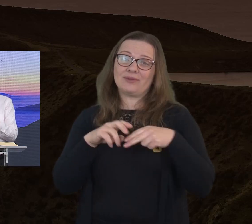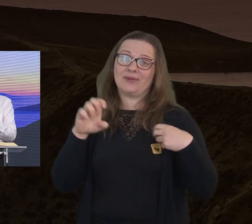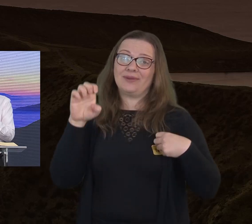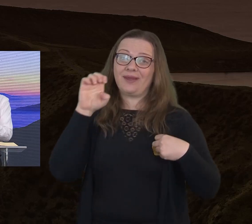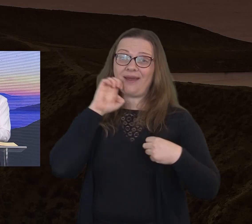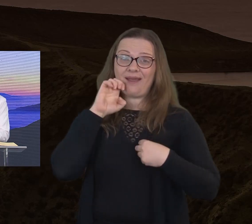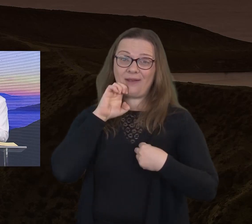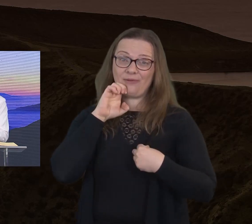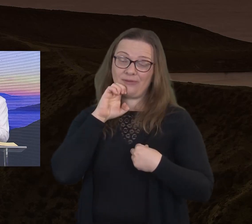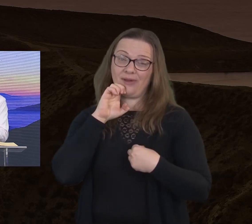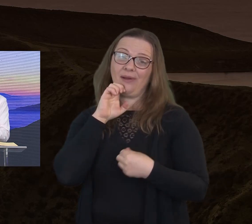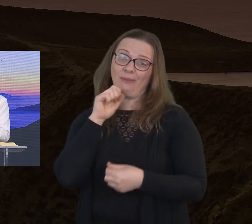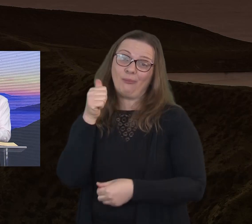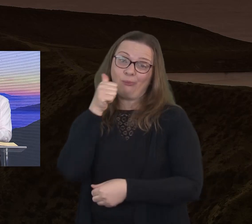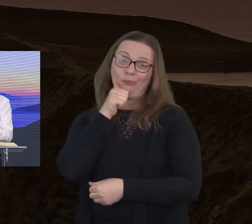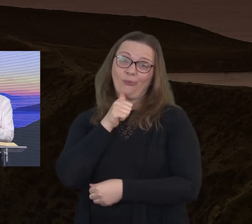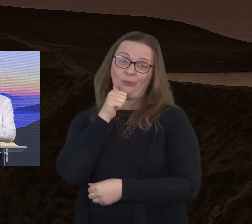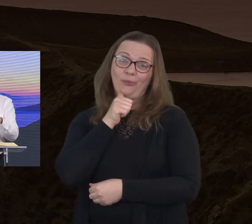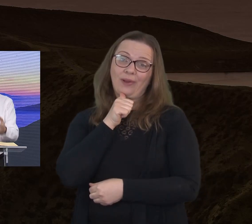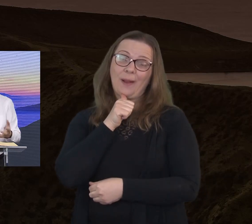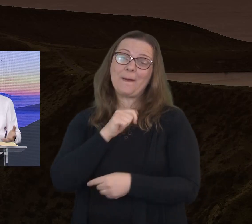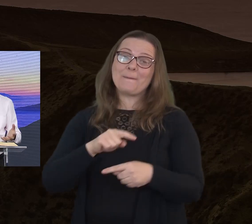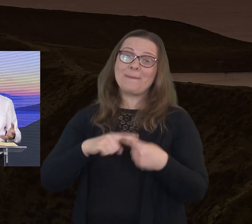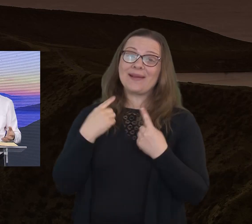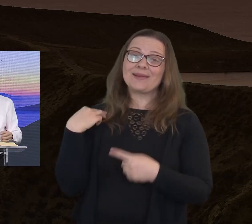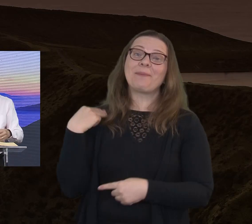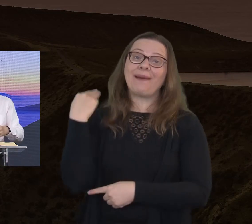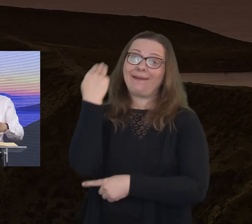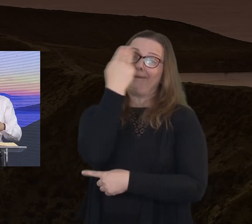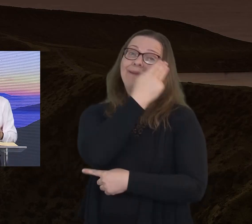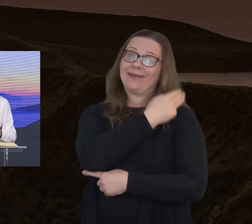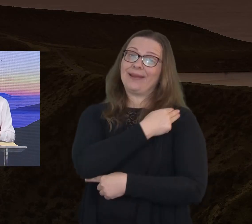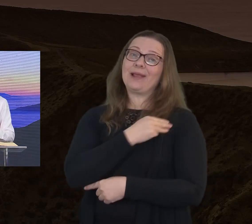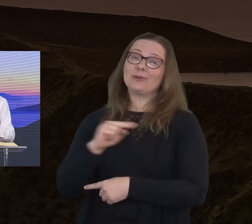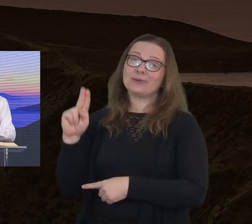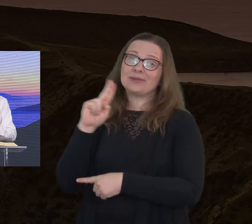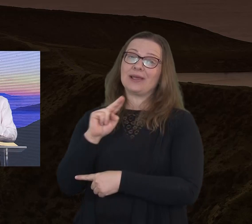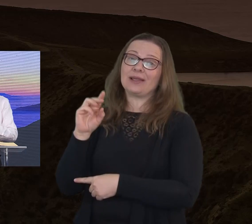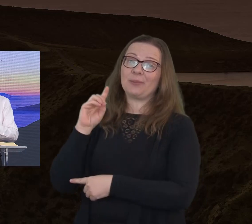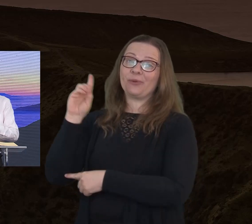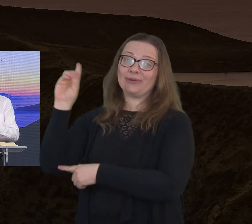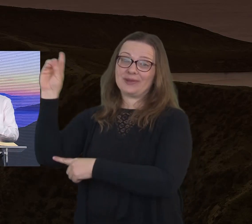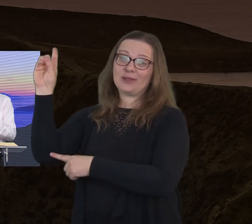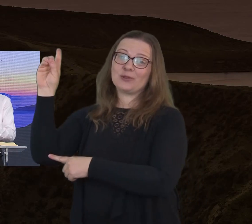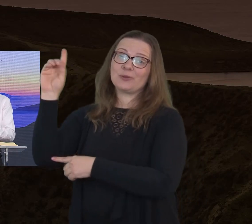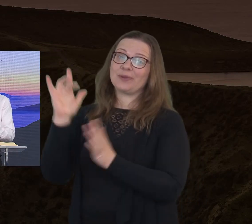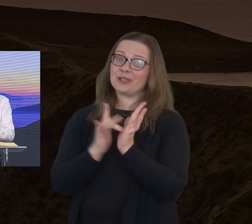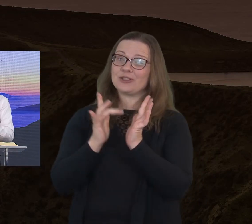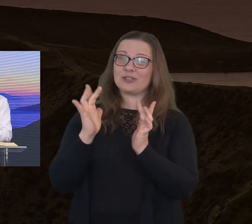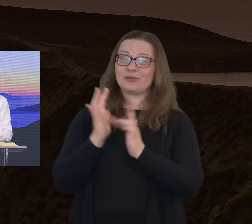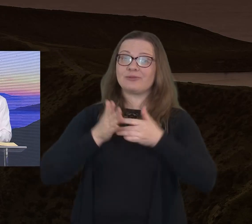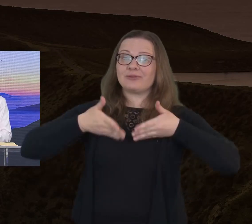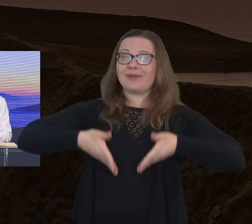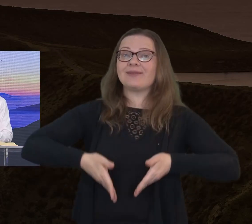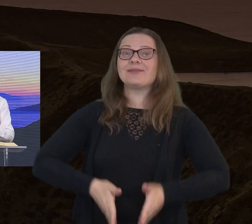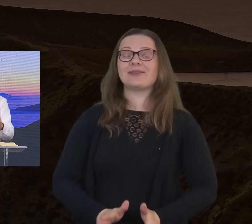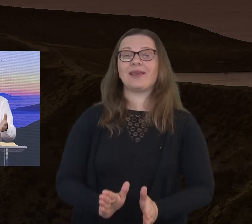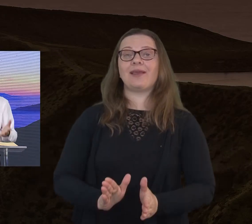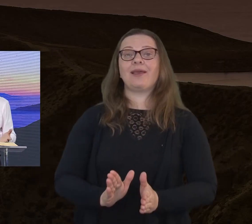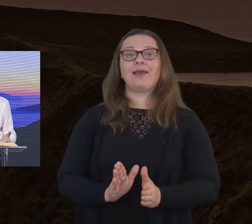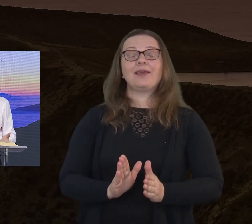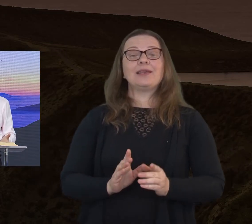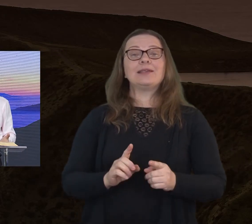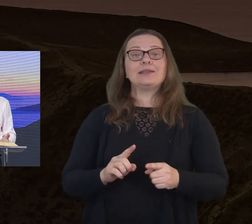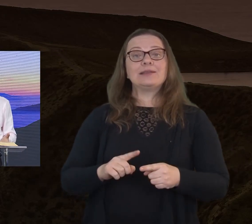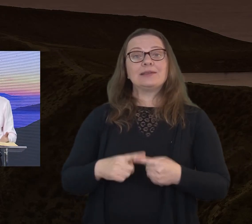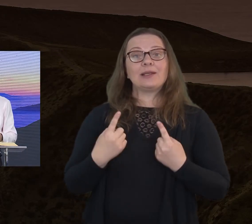a Maria, né, por meio da Maria, Jesus nasceu. E Jesus conheceu a humanidade por meio